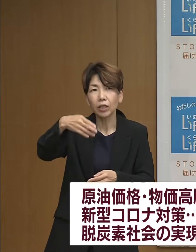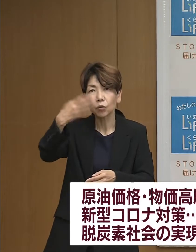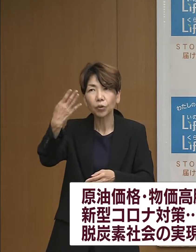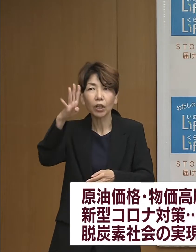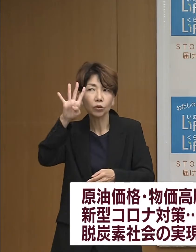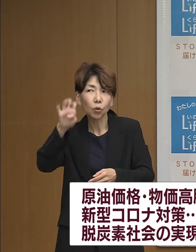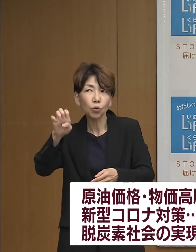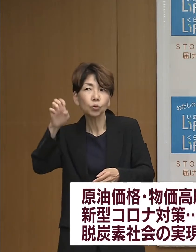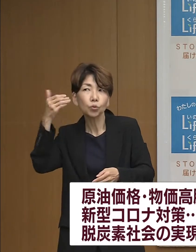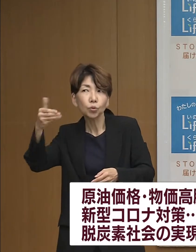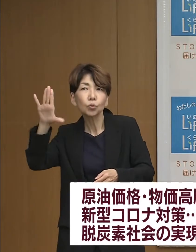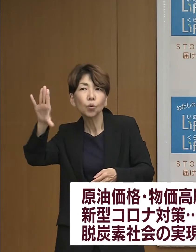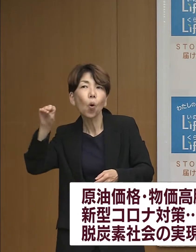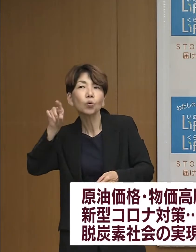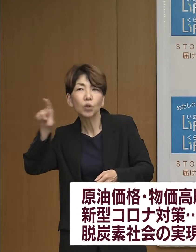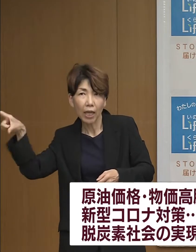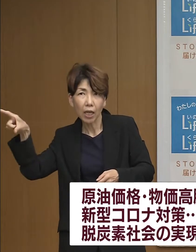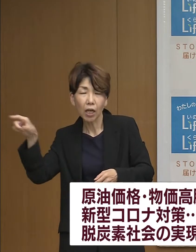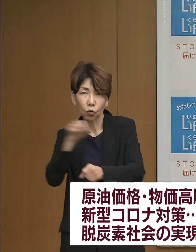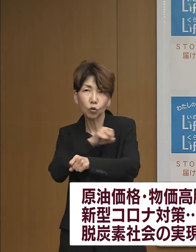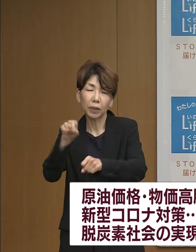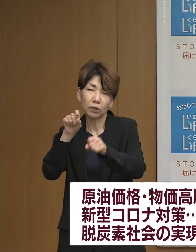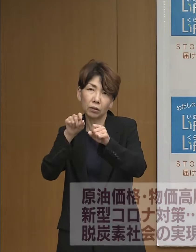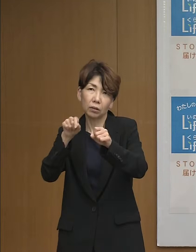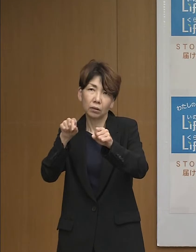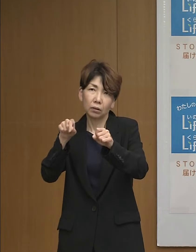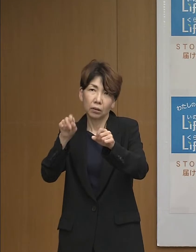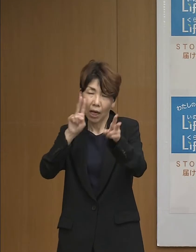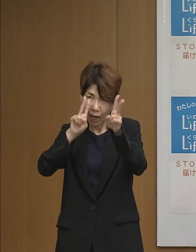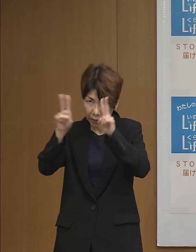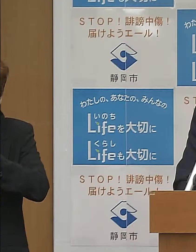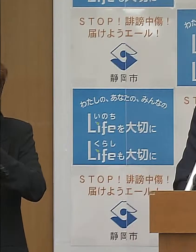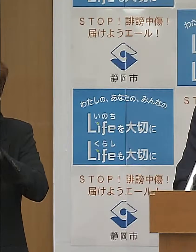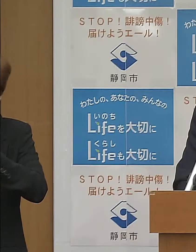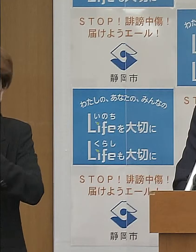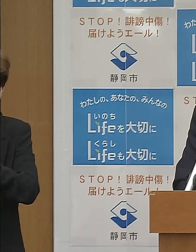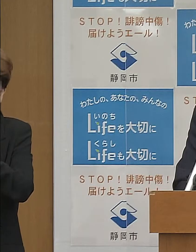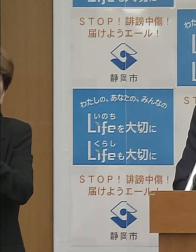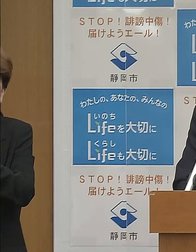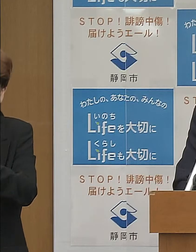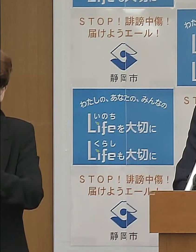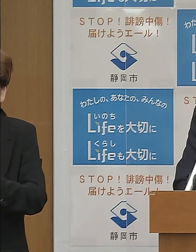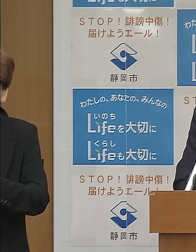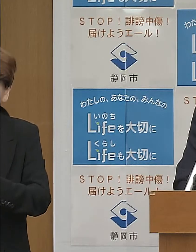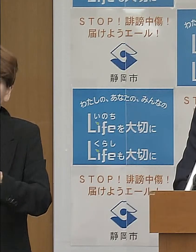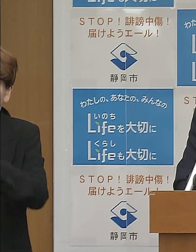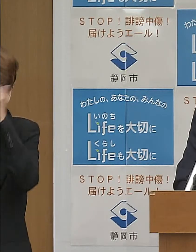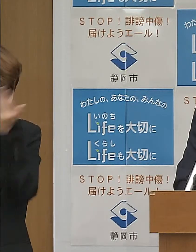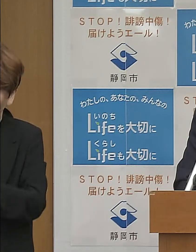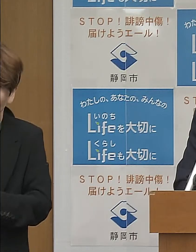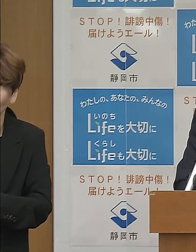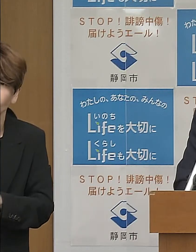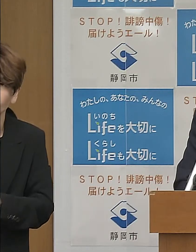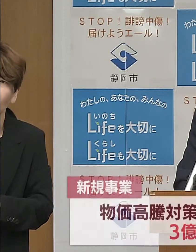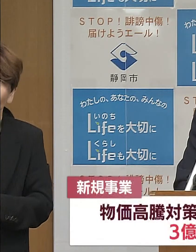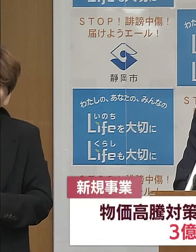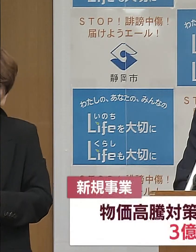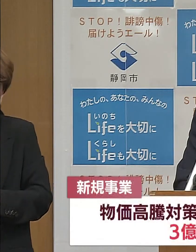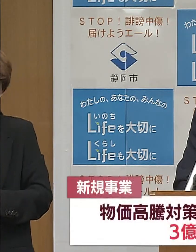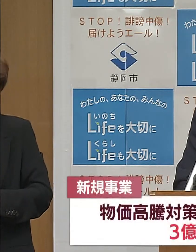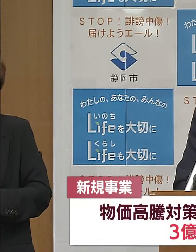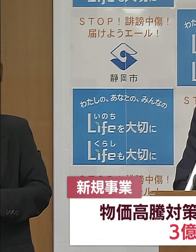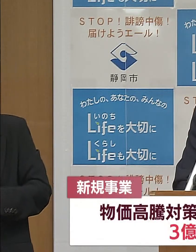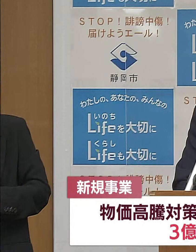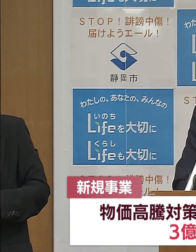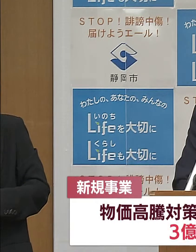に2億7千万円となっています食材の値上げが懸念されることから市内の